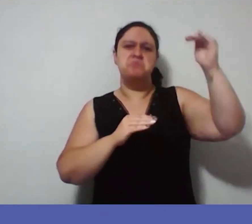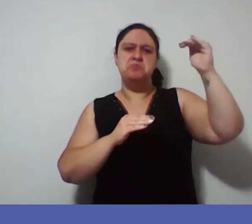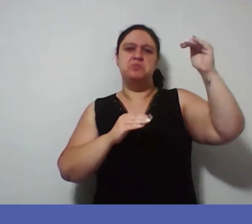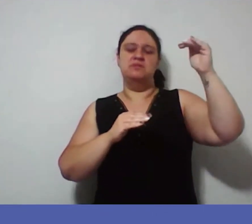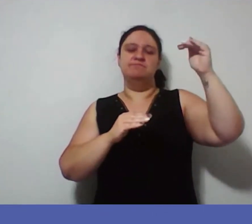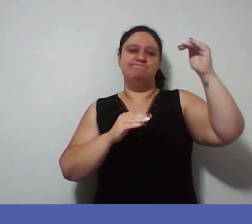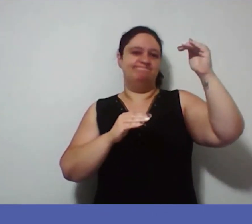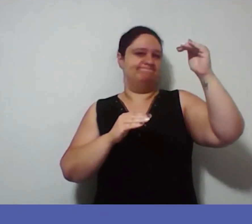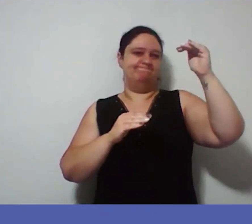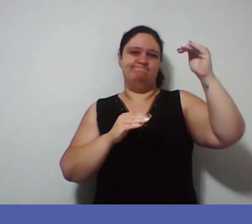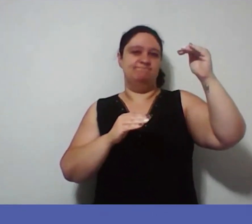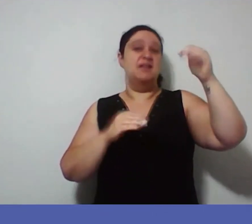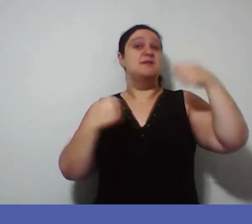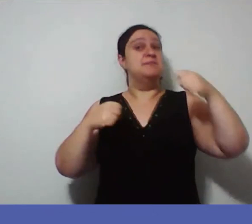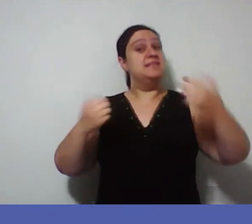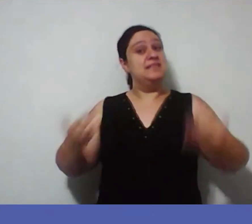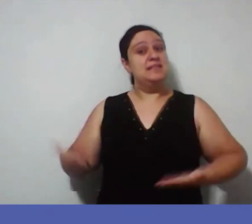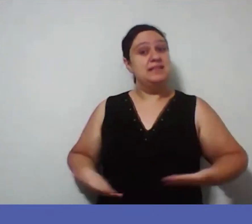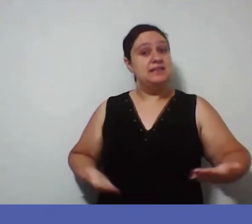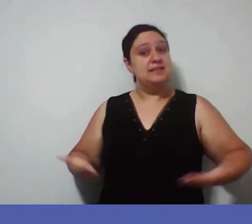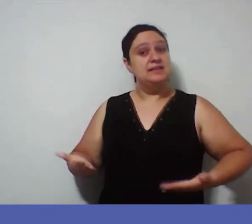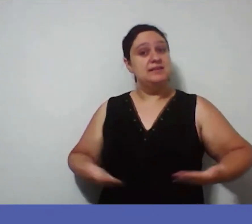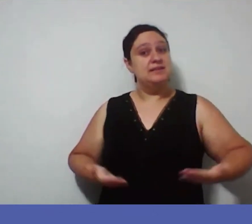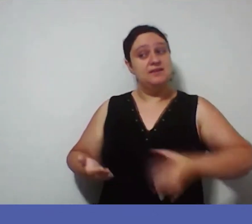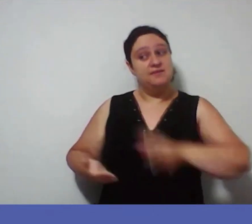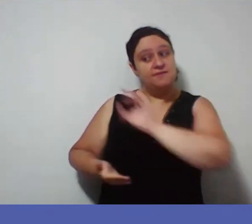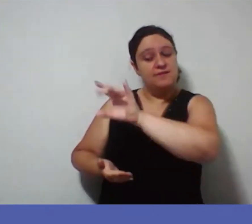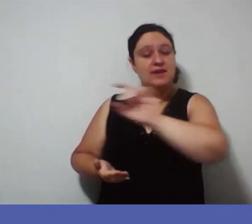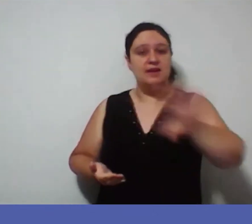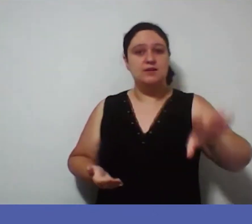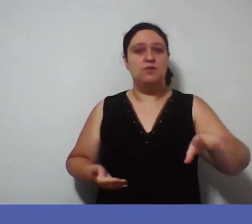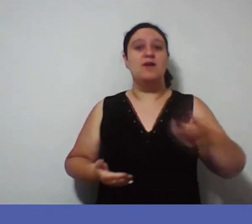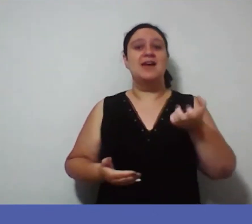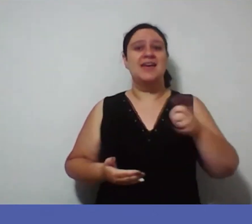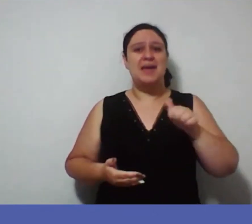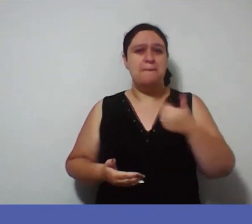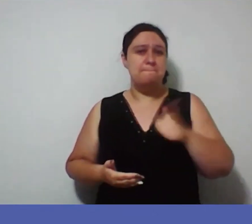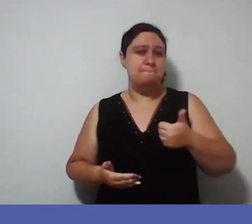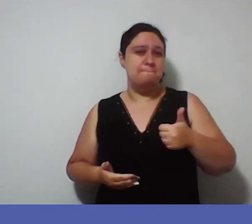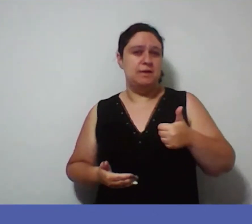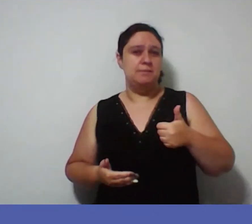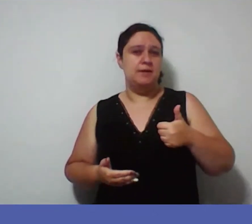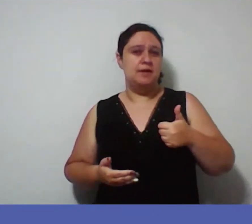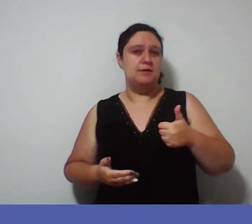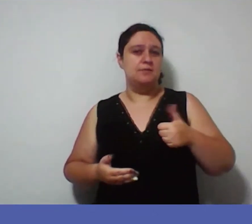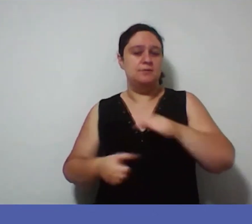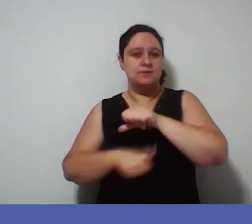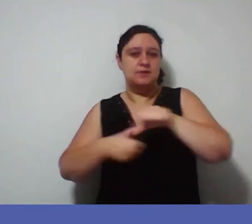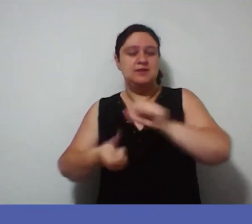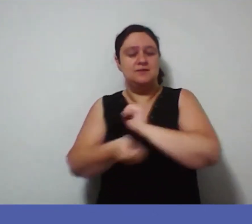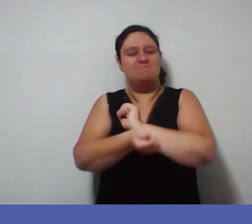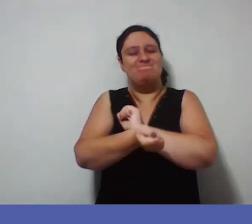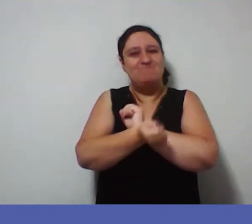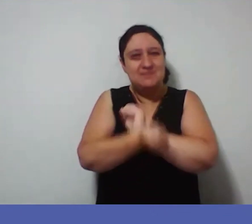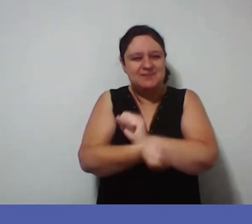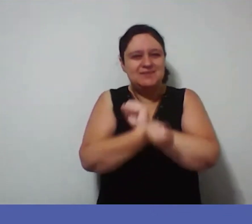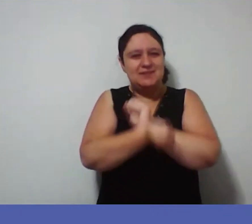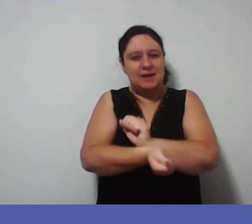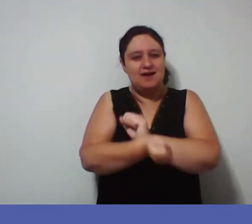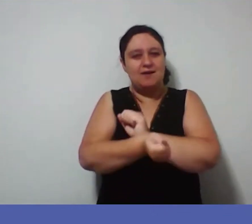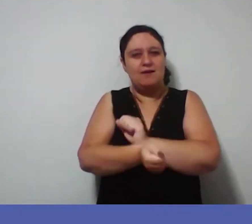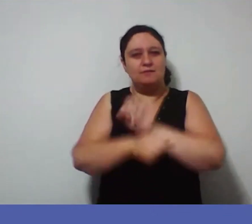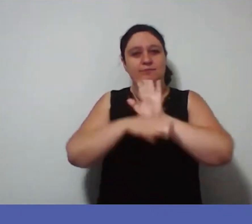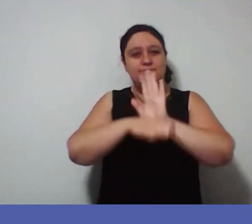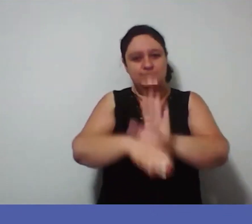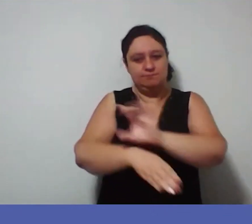aos outros. Quem quiser ser o primeiro, será escravo de todos. Versículo 28, porque o